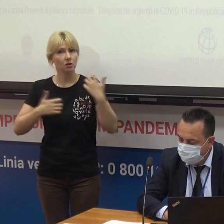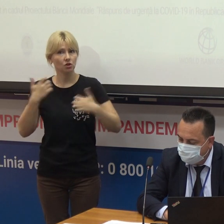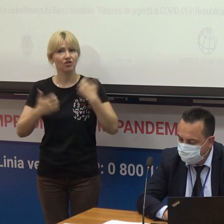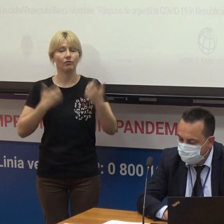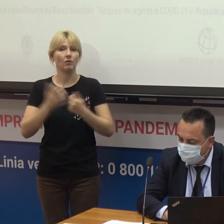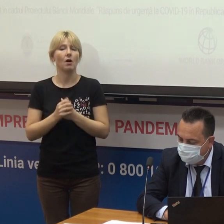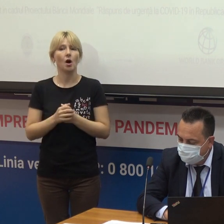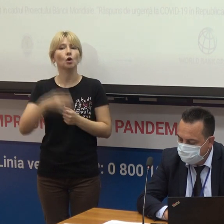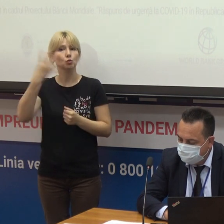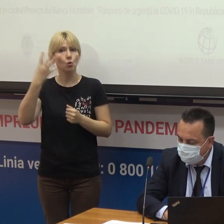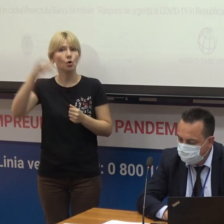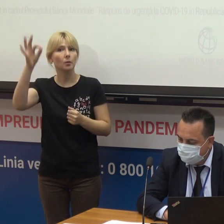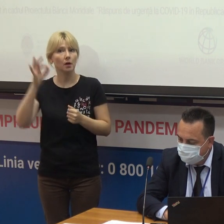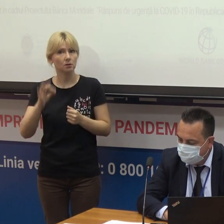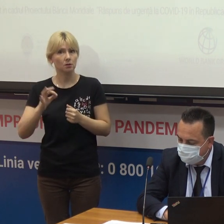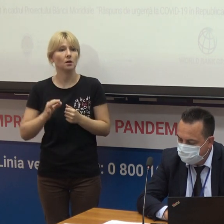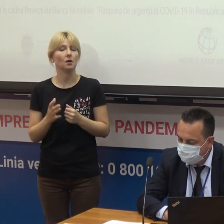de 40%